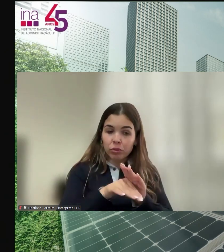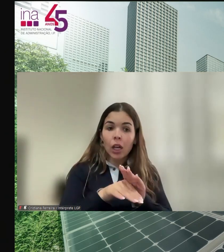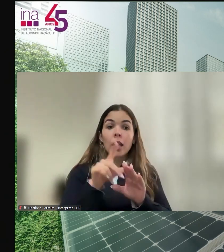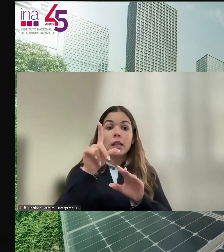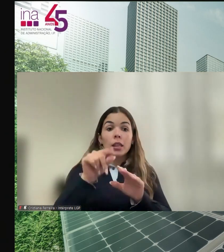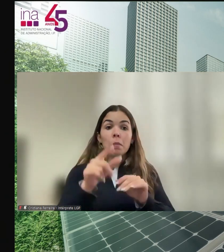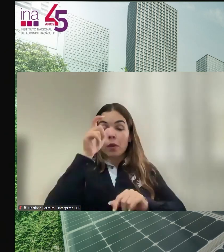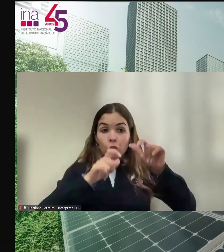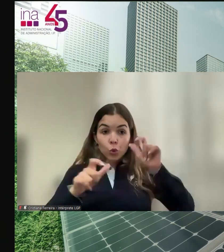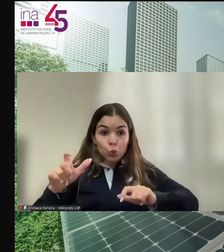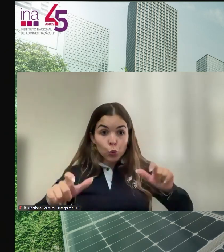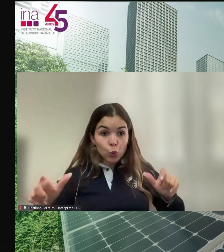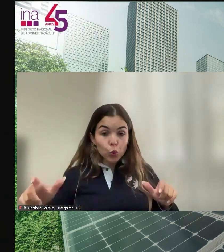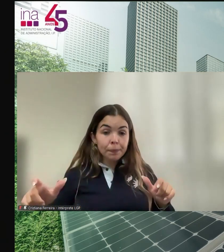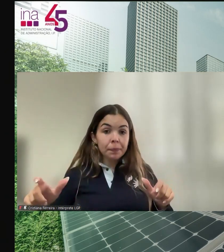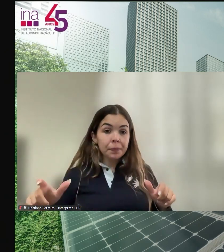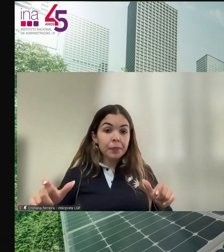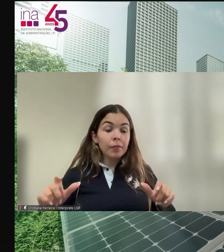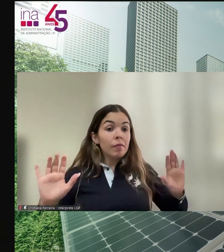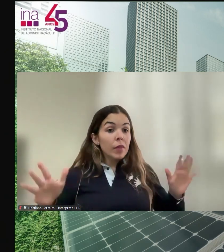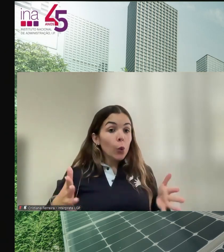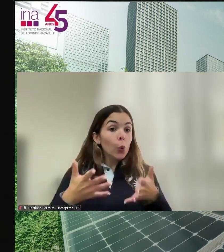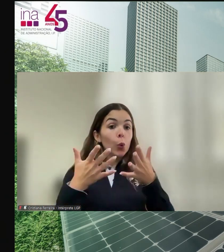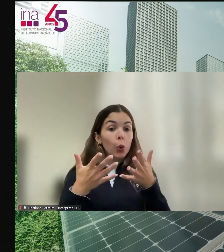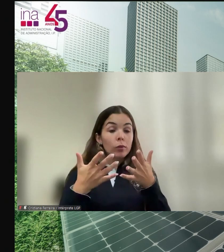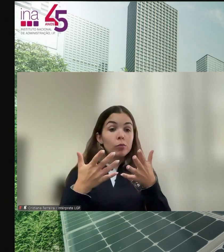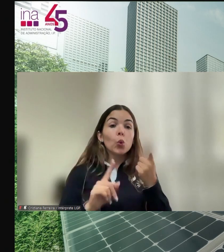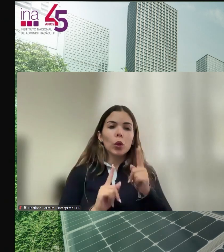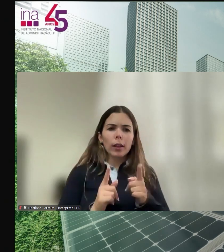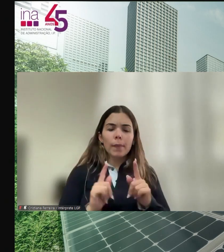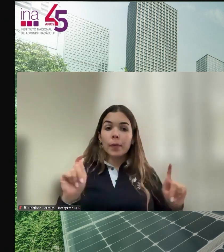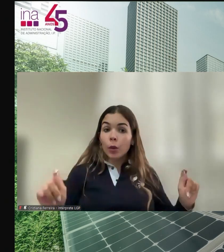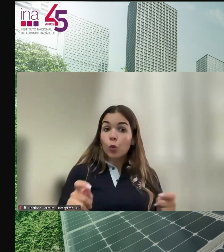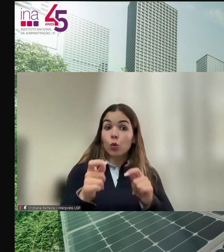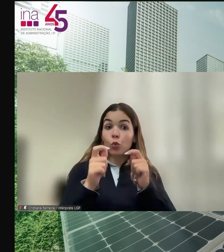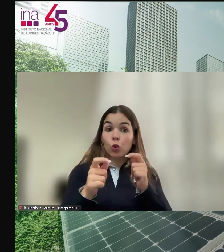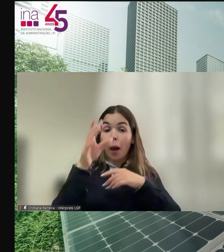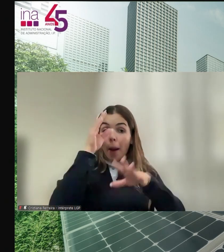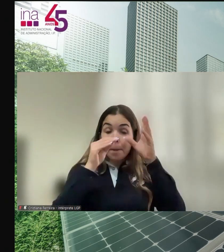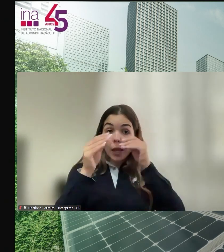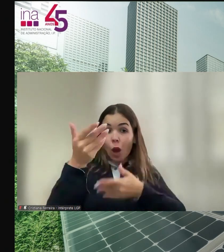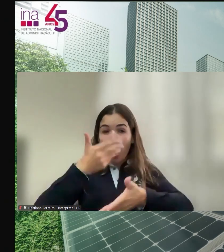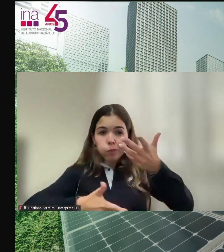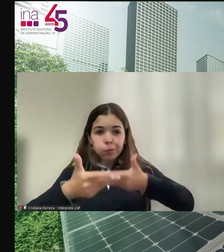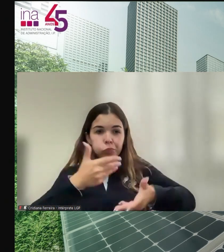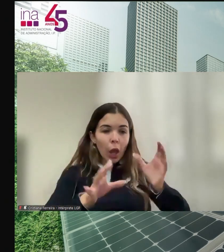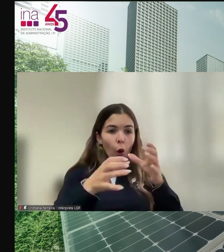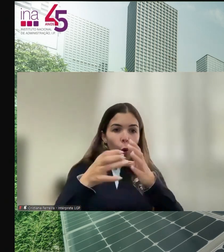cidadã, e estimular a promoção de troca de aprendizagens entre comunidades